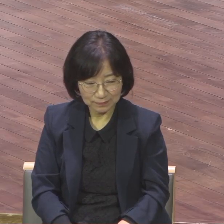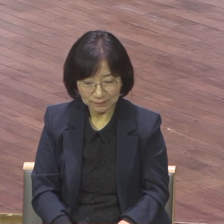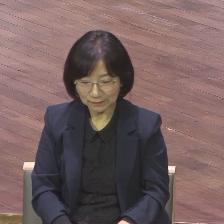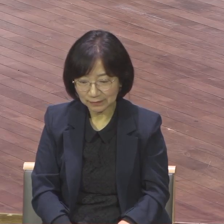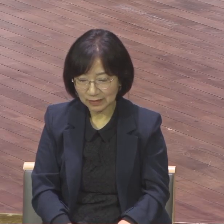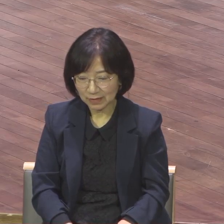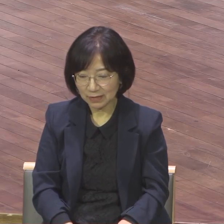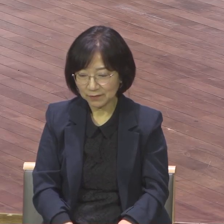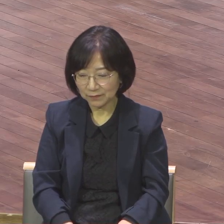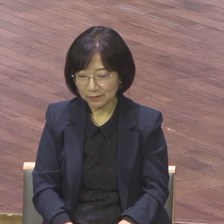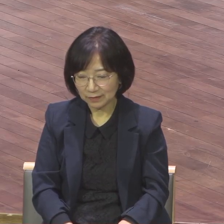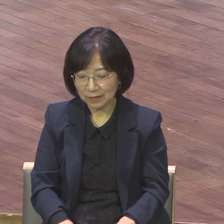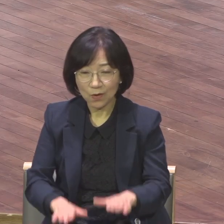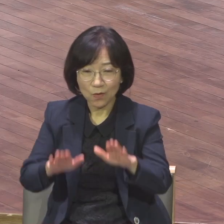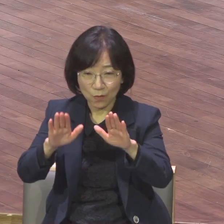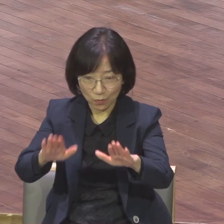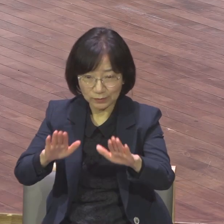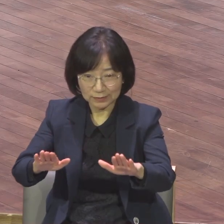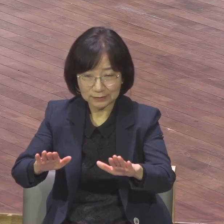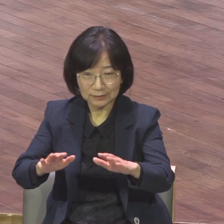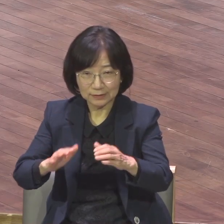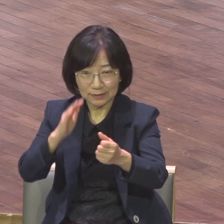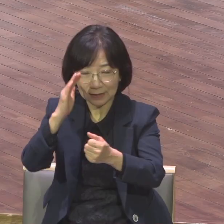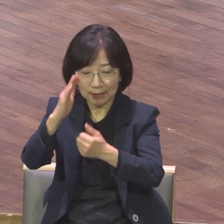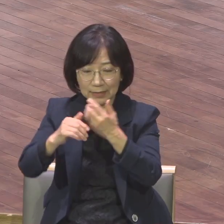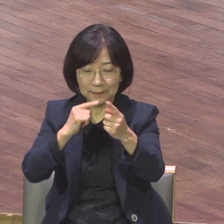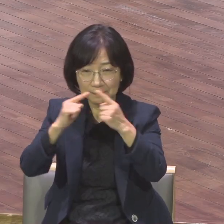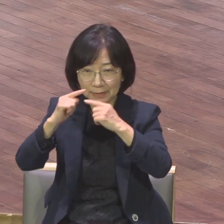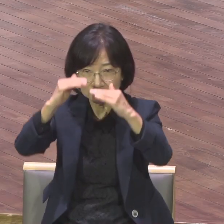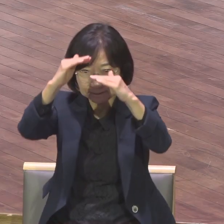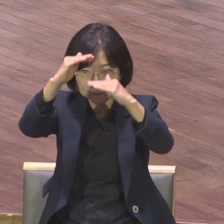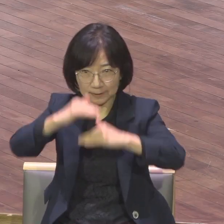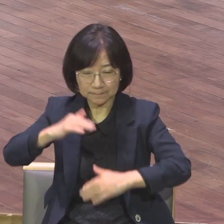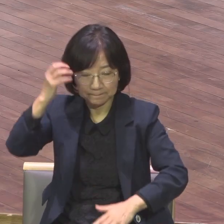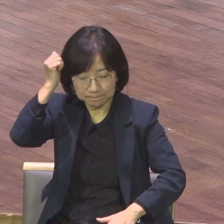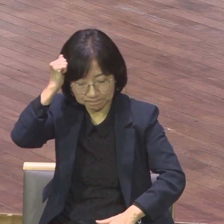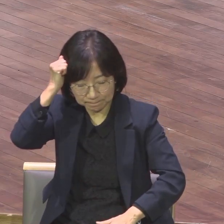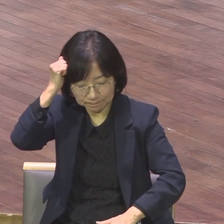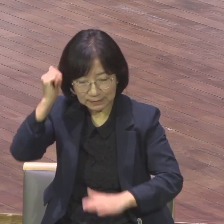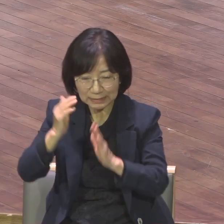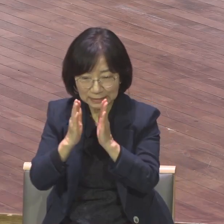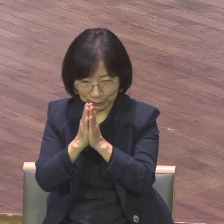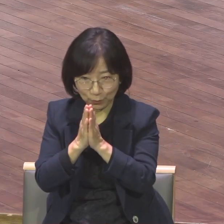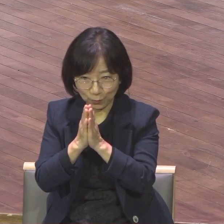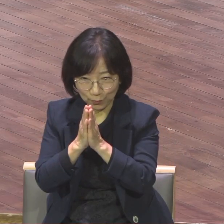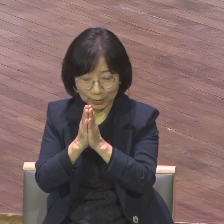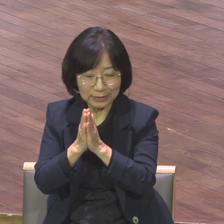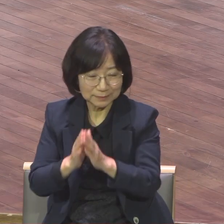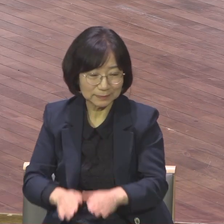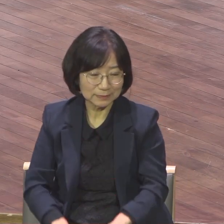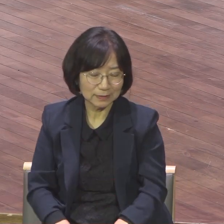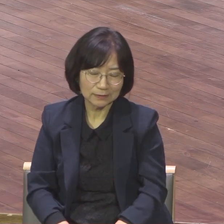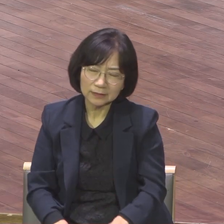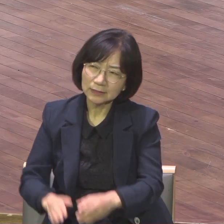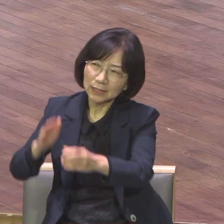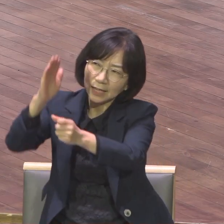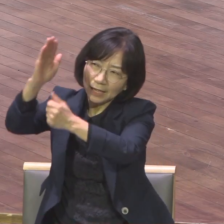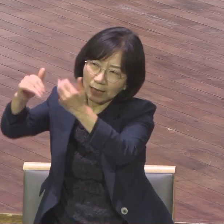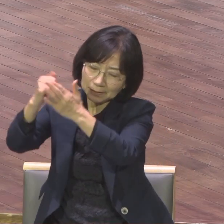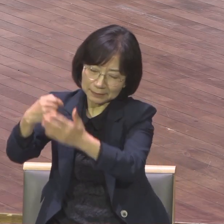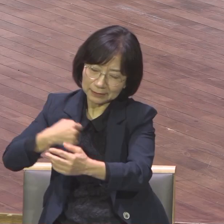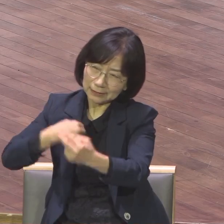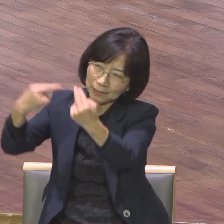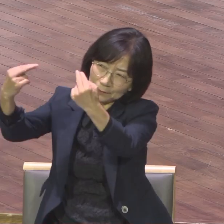기도린다 하겠는데, 오늘 주신 말씀을 정리하면서 여러분이 기도하겠습니다. 나를 향한 하나님의 생각이 어떨까?